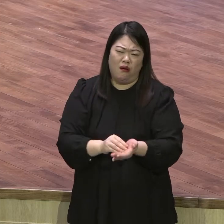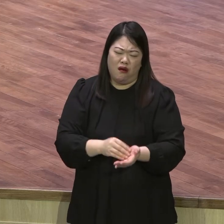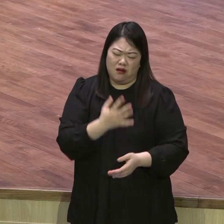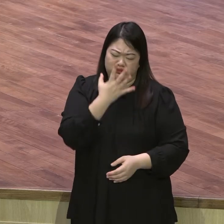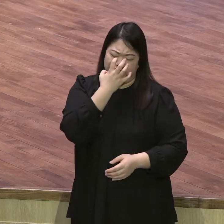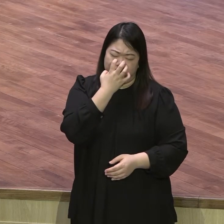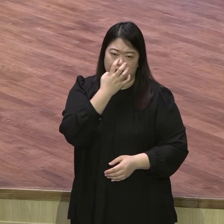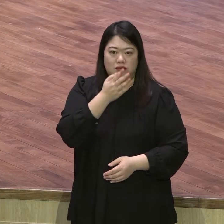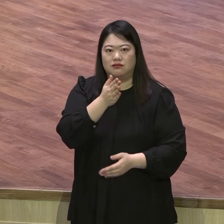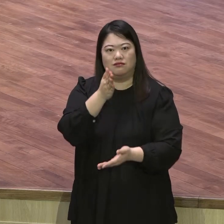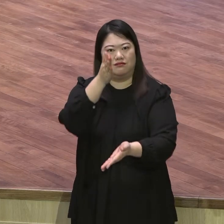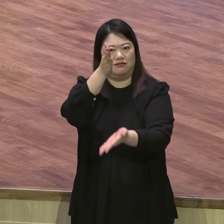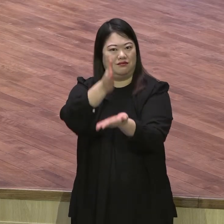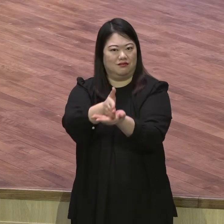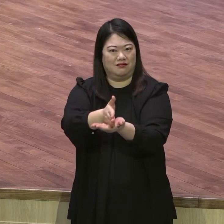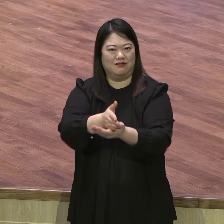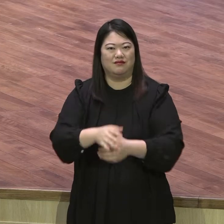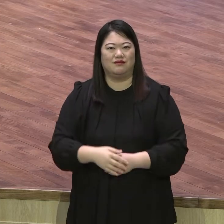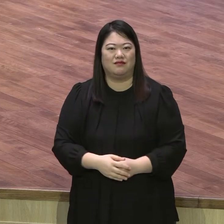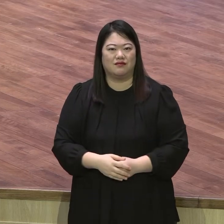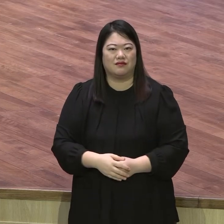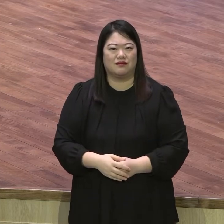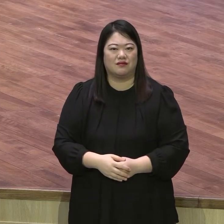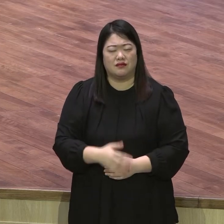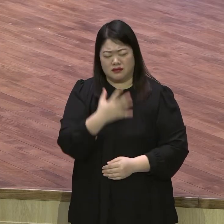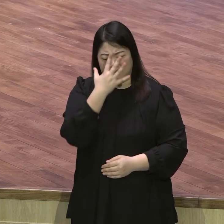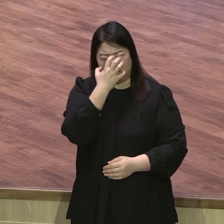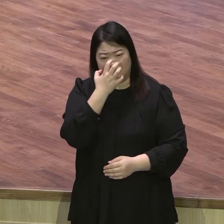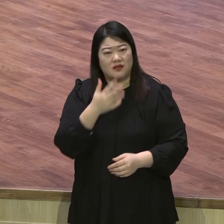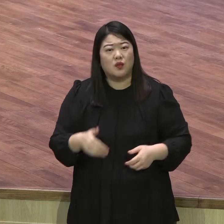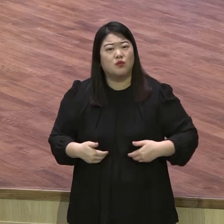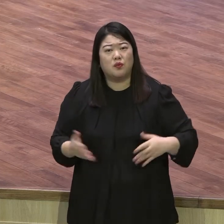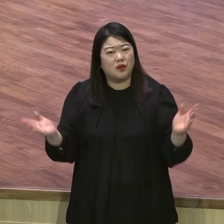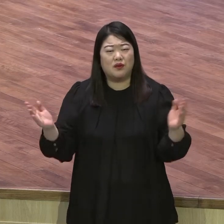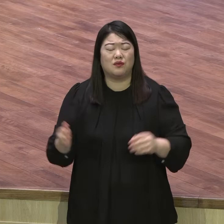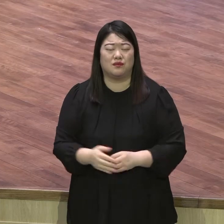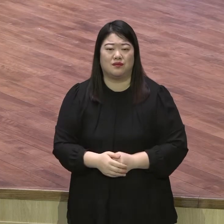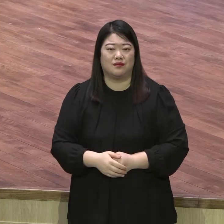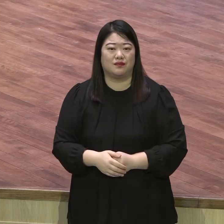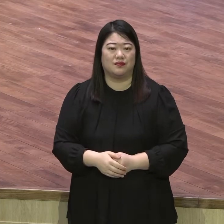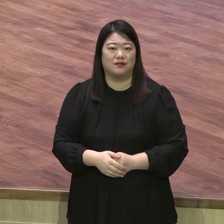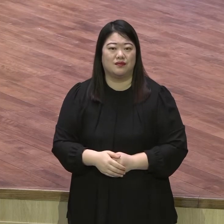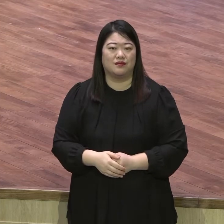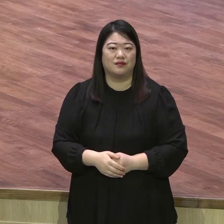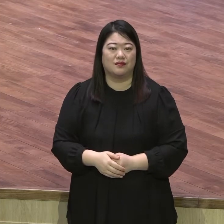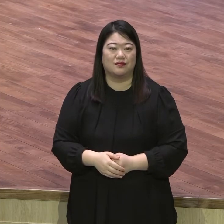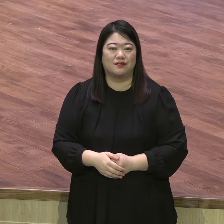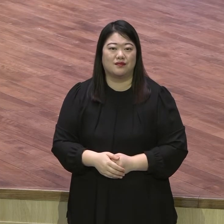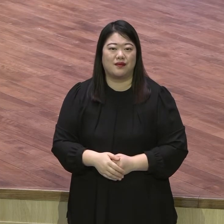아니, 그 잘못된 거예요. 속은 거예요. 사기당한 거예요, 영적으로.